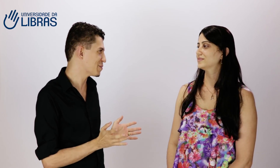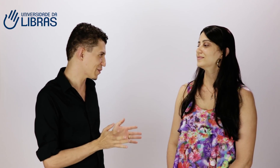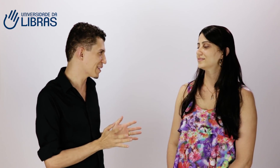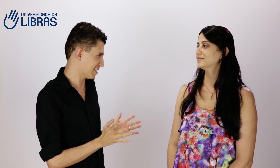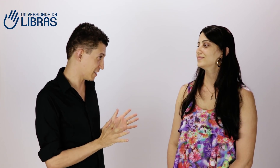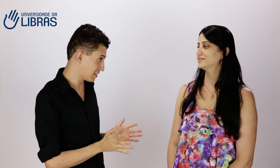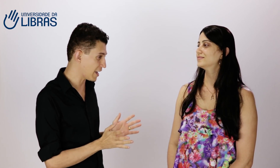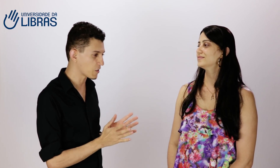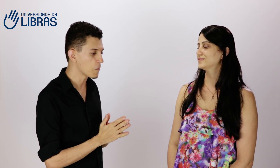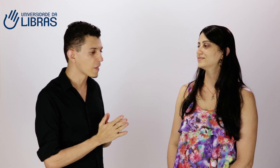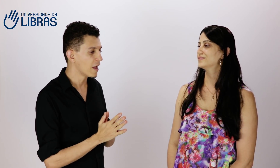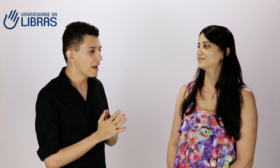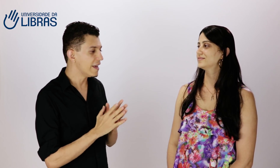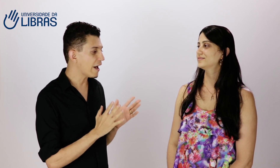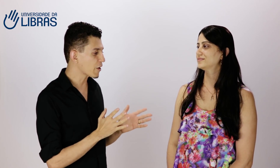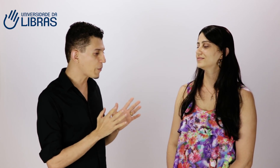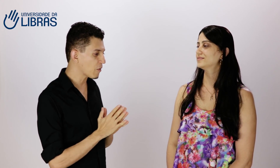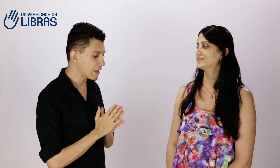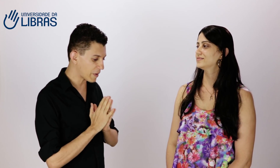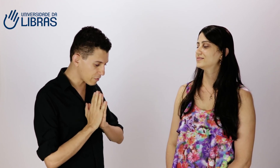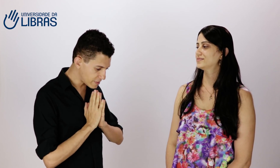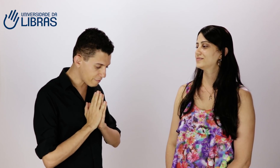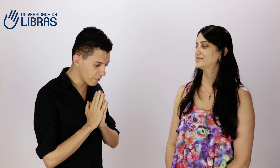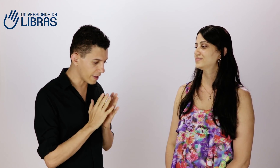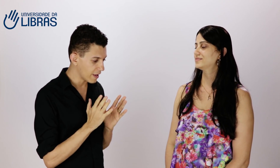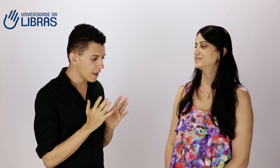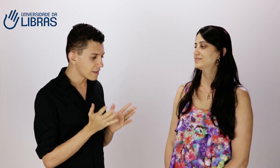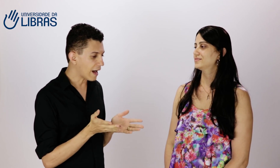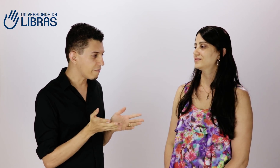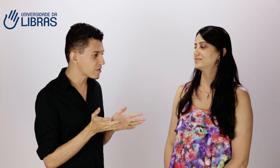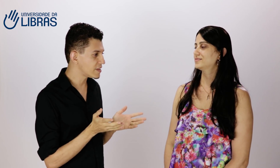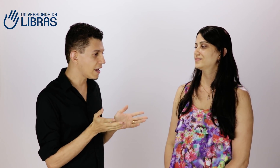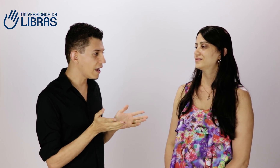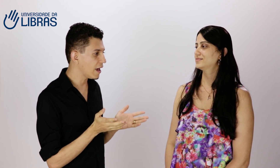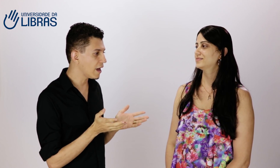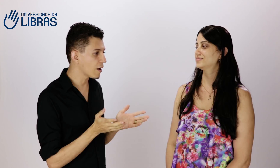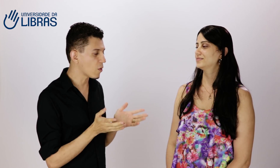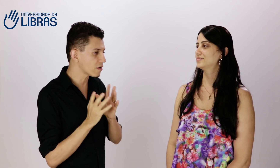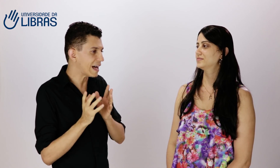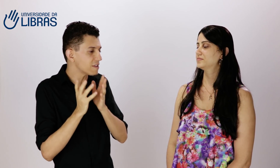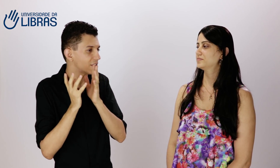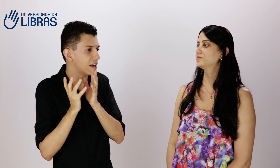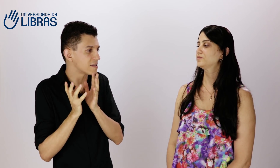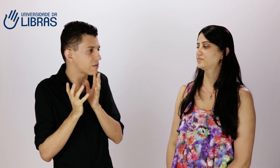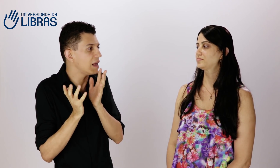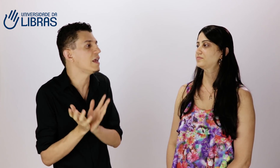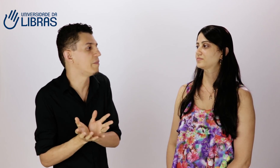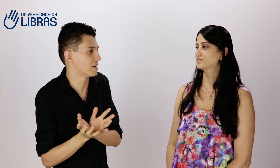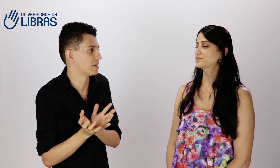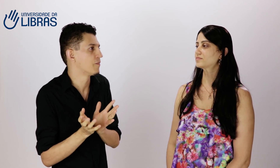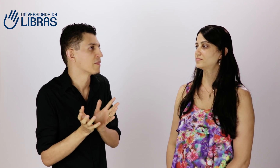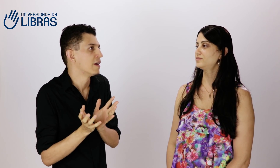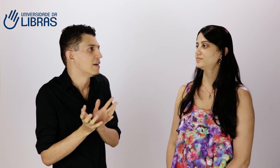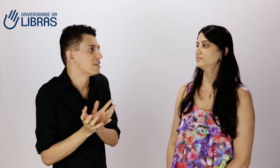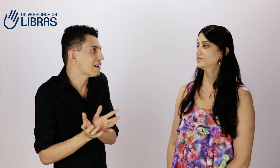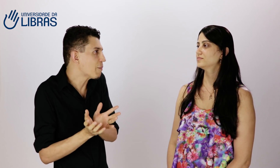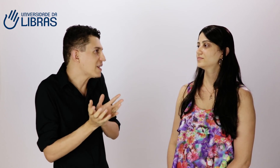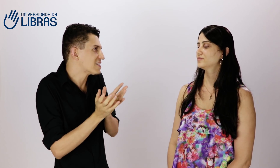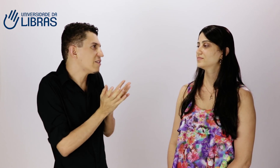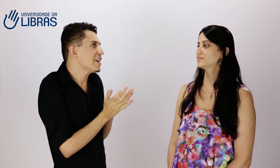no português, certo? E aí o que eu perguntei para você foi, tá, você, quando eu estava sinalizando em Libras, você estava pensando em